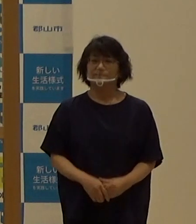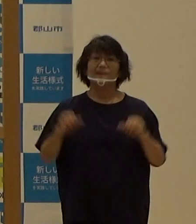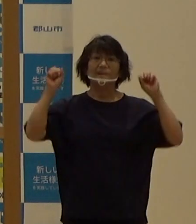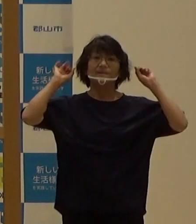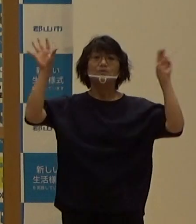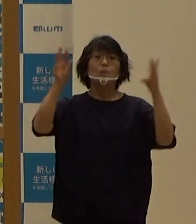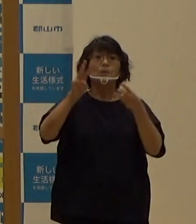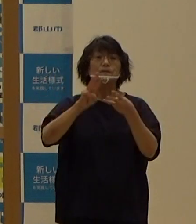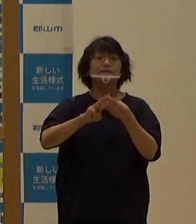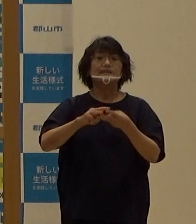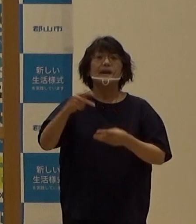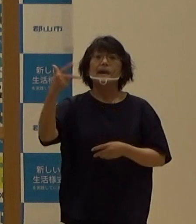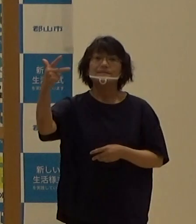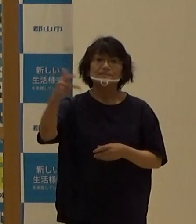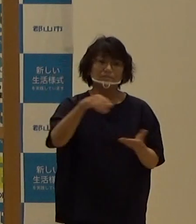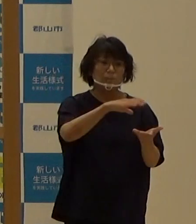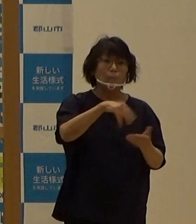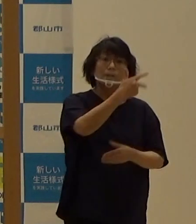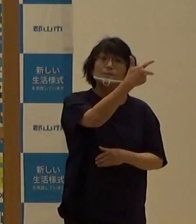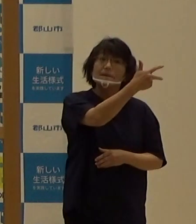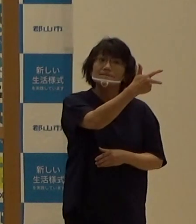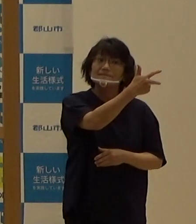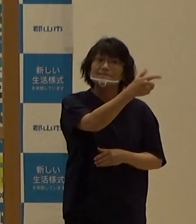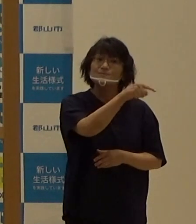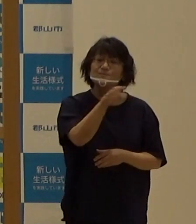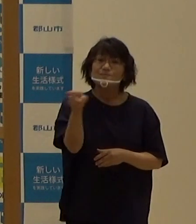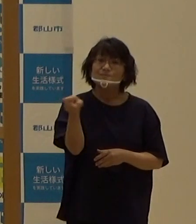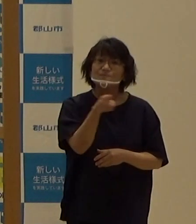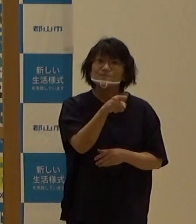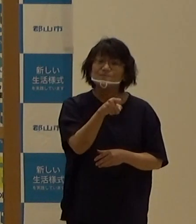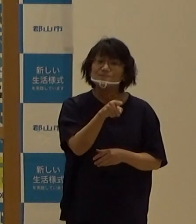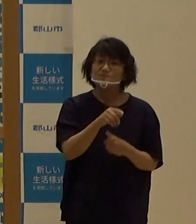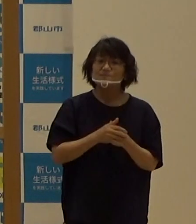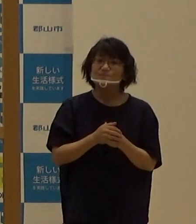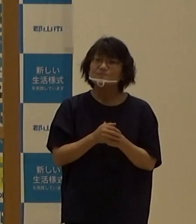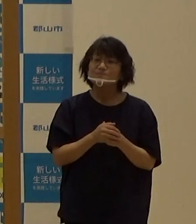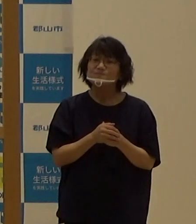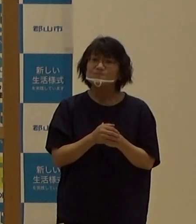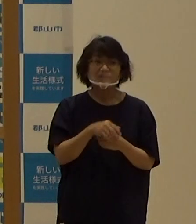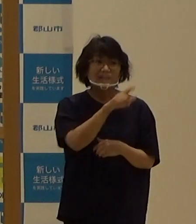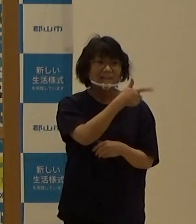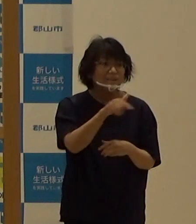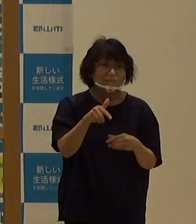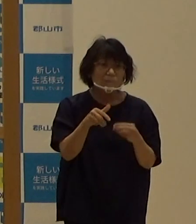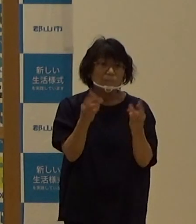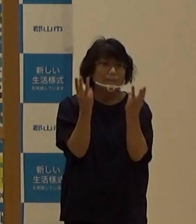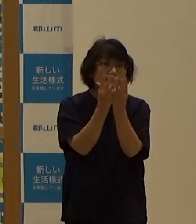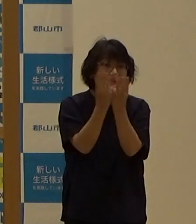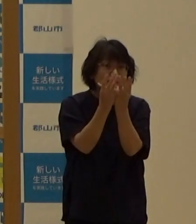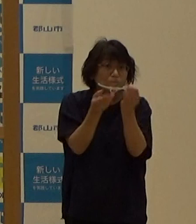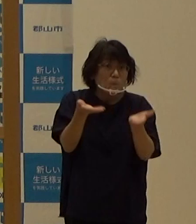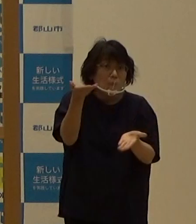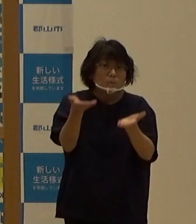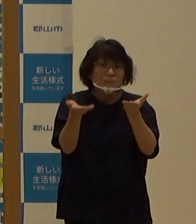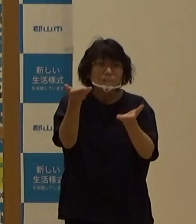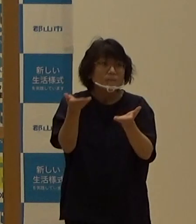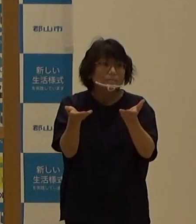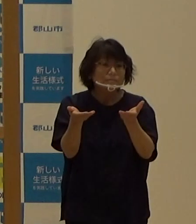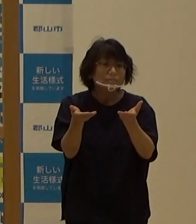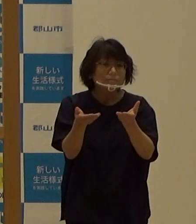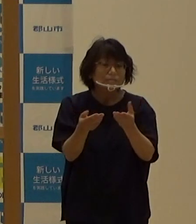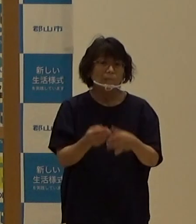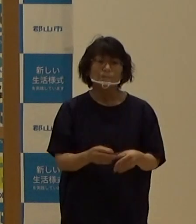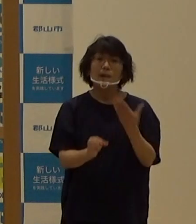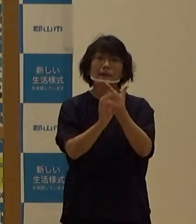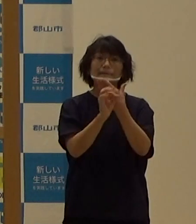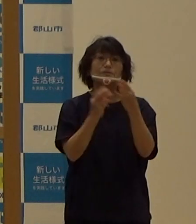市と郡山市ではですね、いろんな係数であの比べてみましたが、温泉